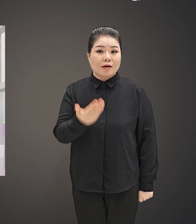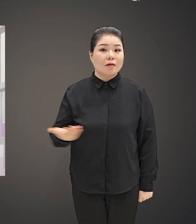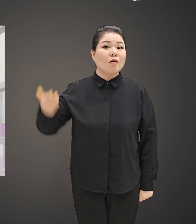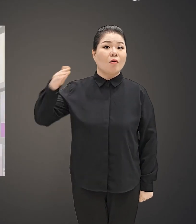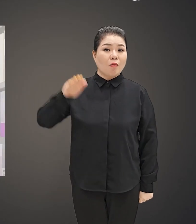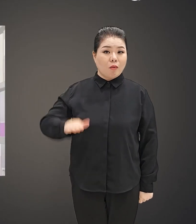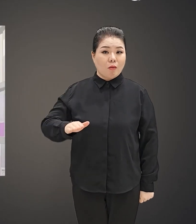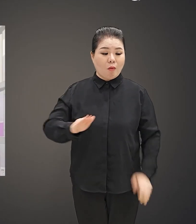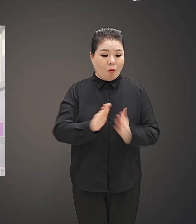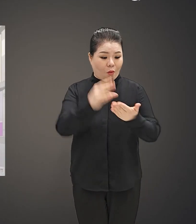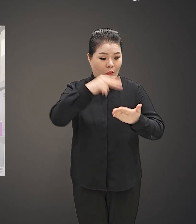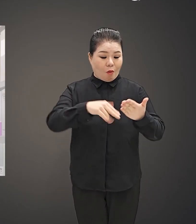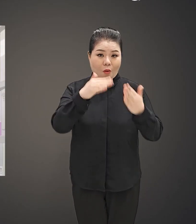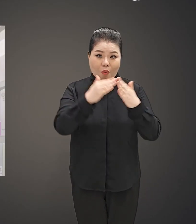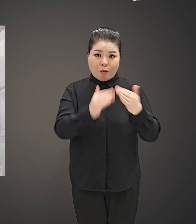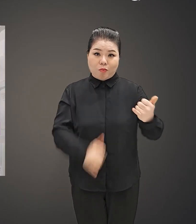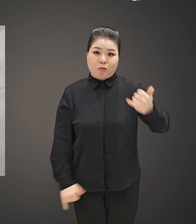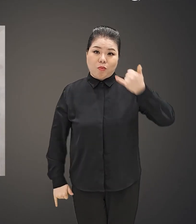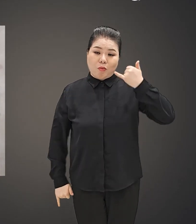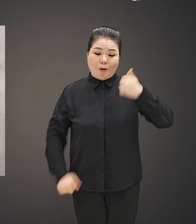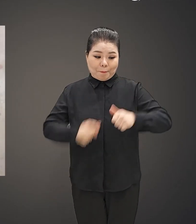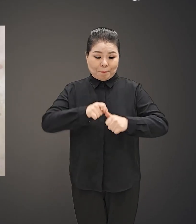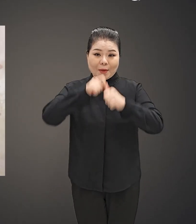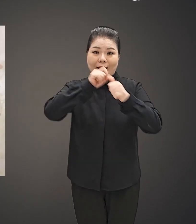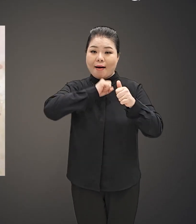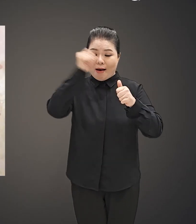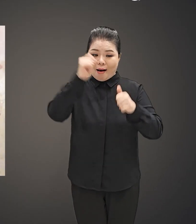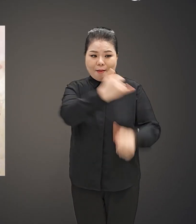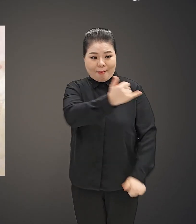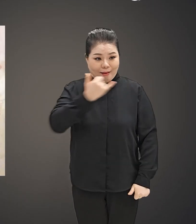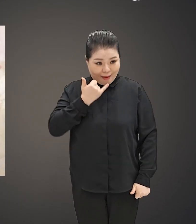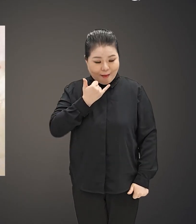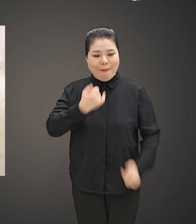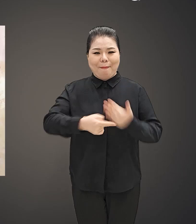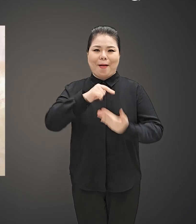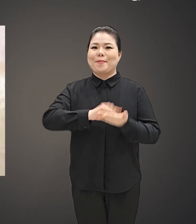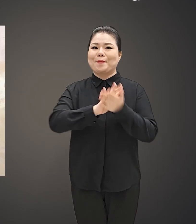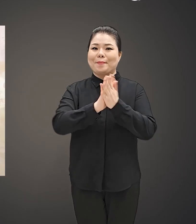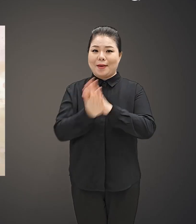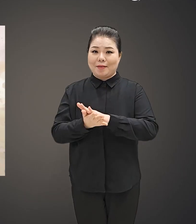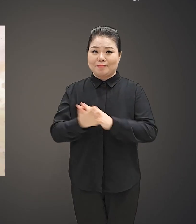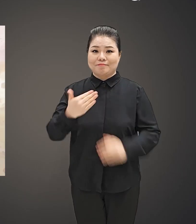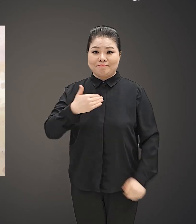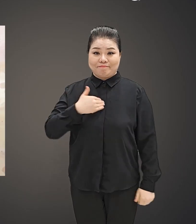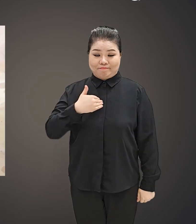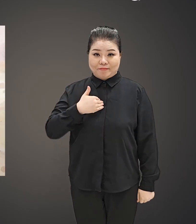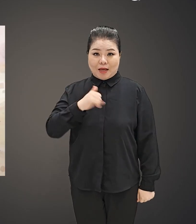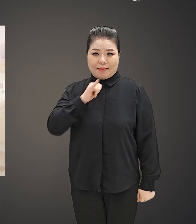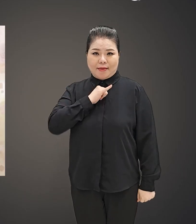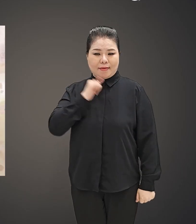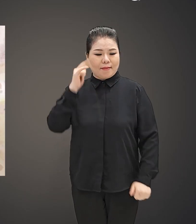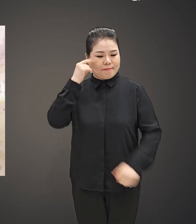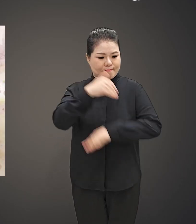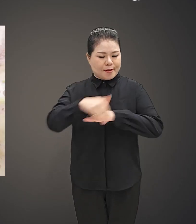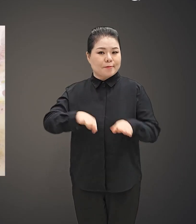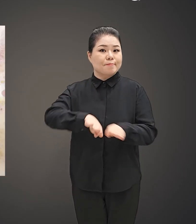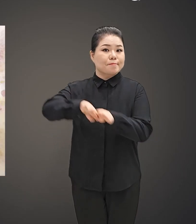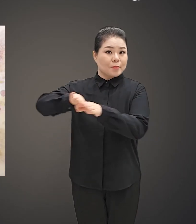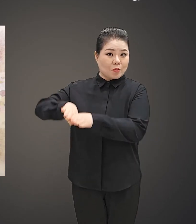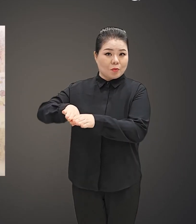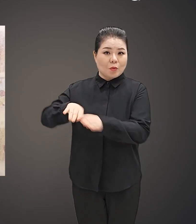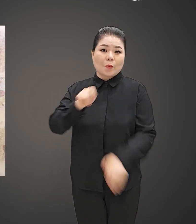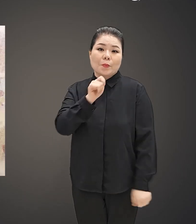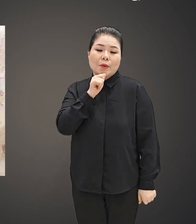도서관에서 걸려온 채용 합격 전화 한 통에 마음을 바꿨다. 나는 자살 계획을 일단 미뤄둔 채 소규모